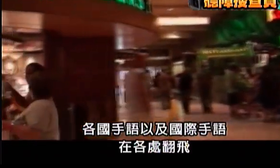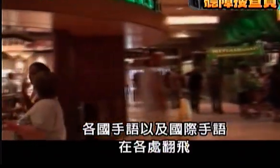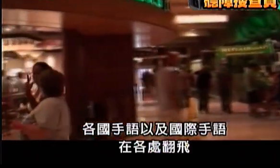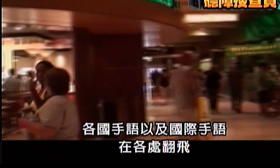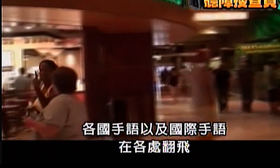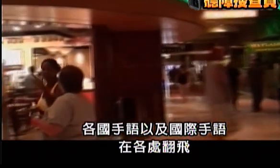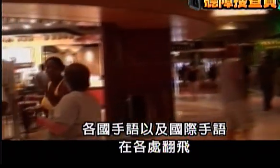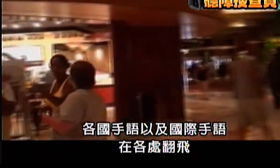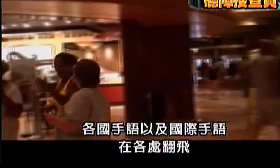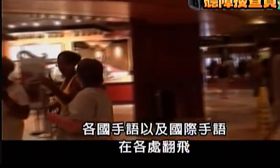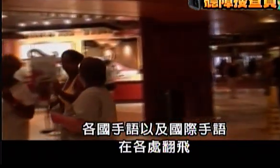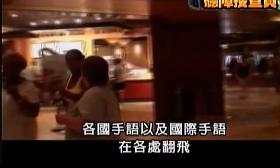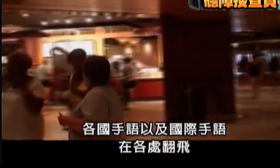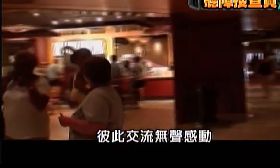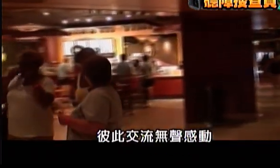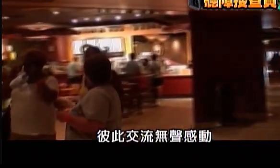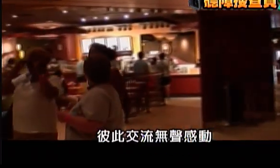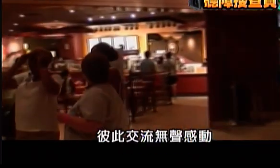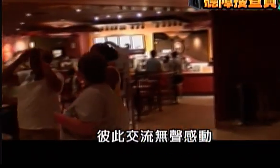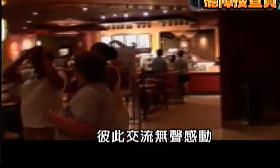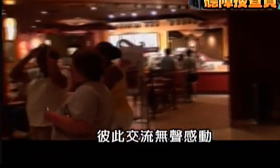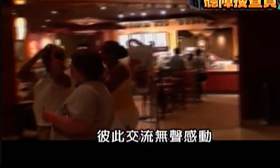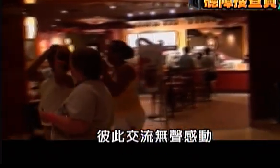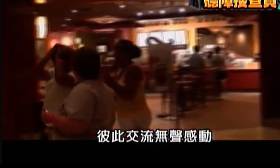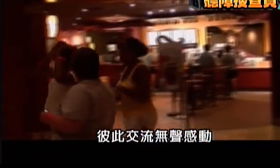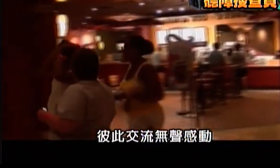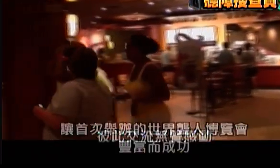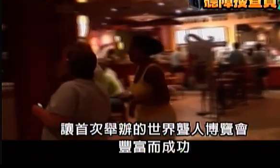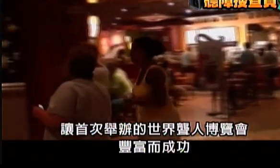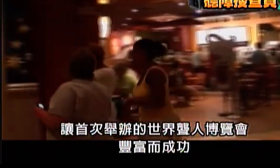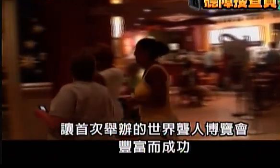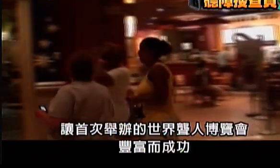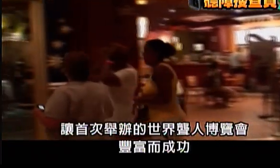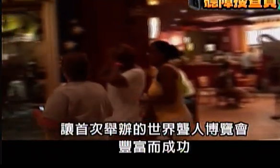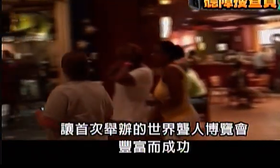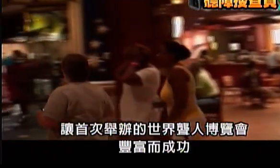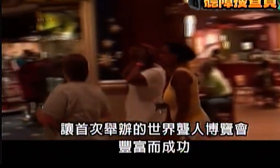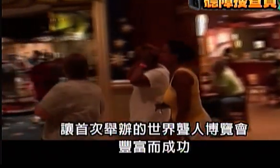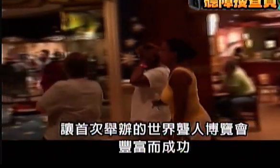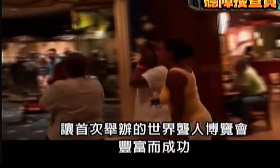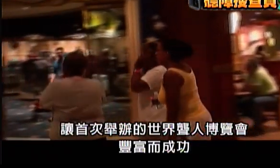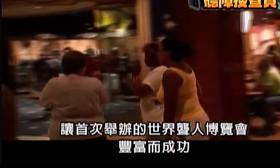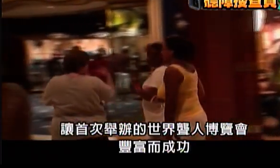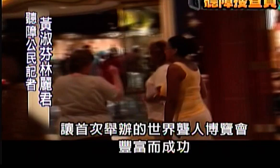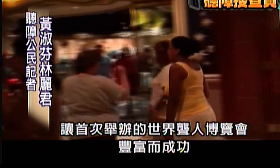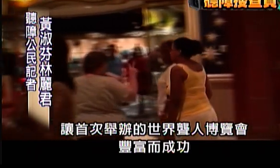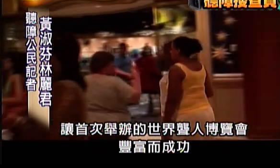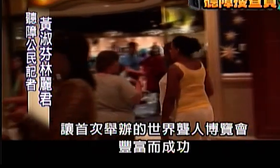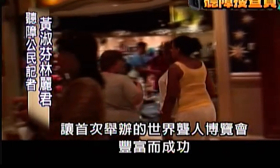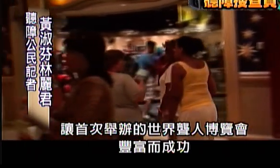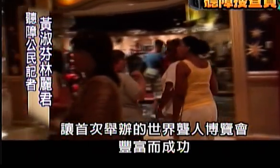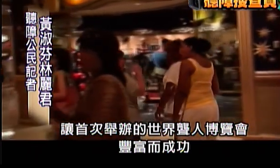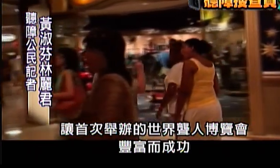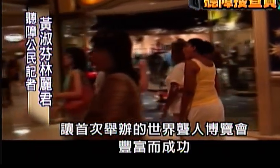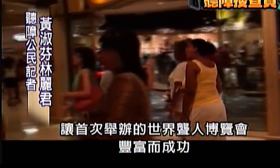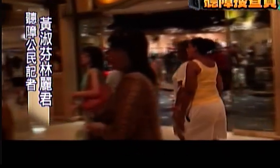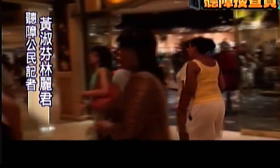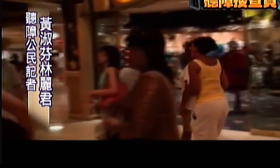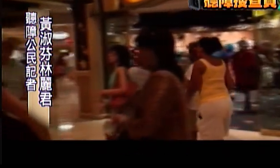语在各处翻飞，彼此交流无声的感动，让首次举办的世界聋人博览会丰富而成功。